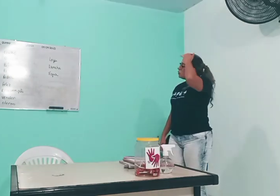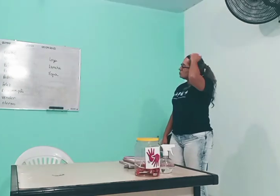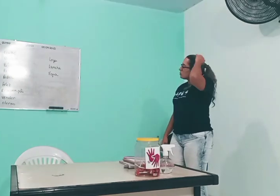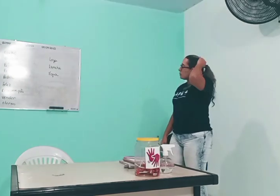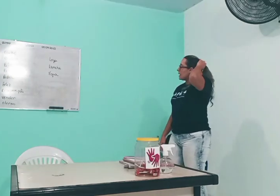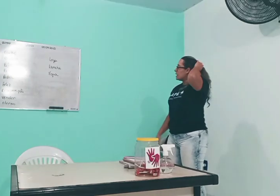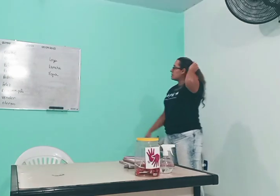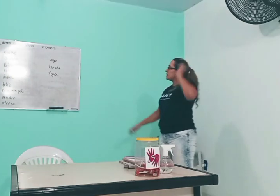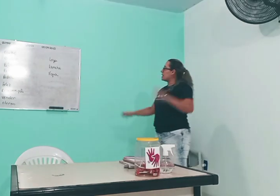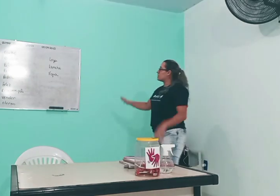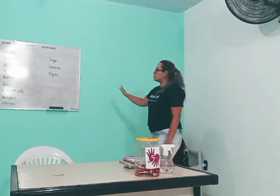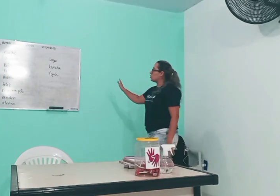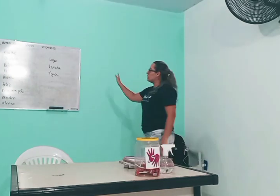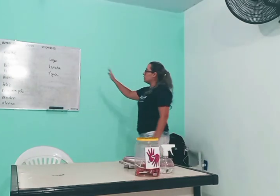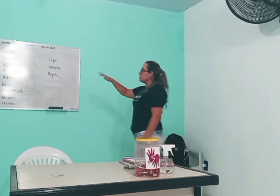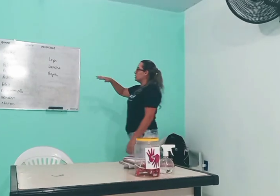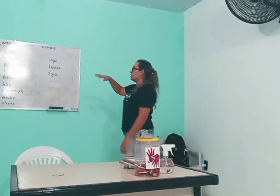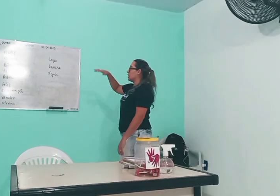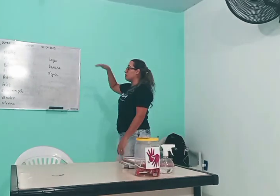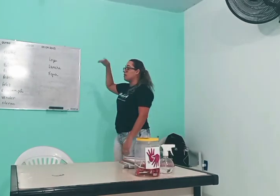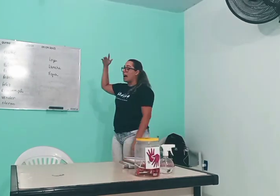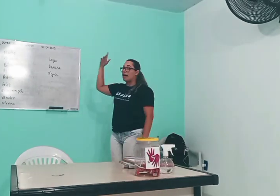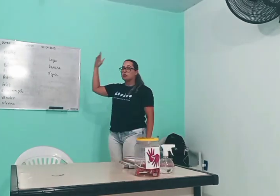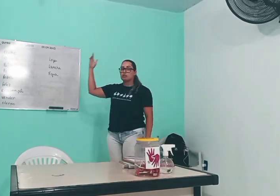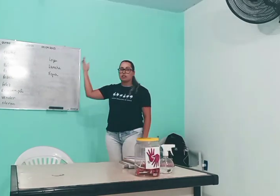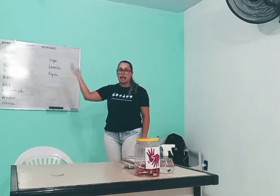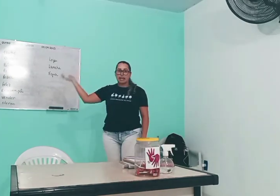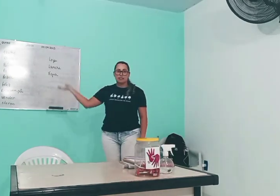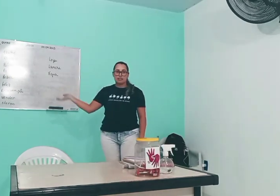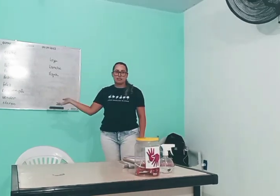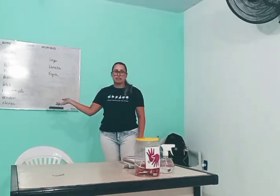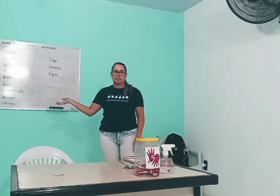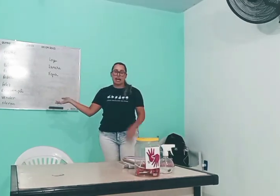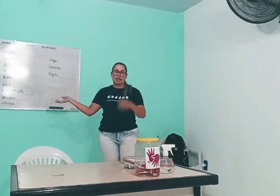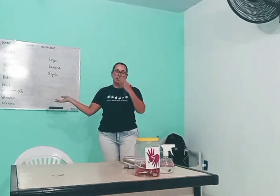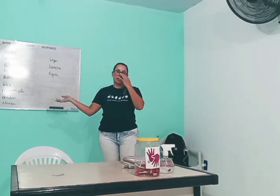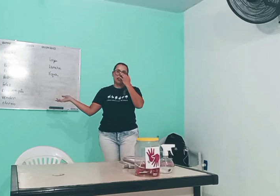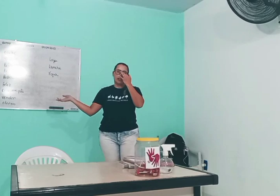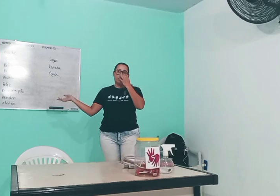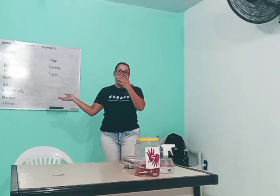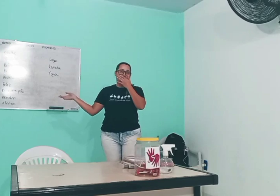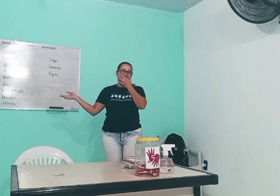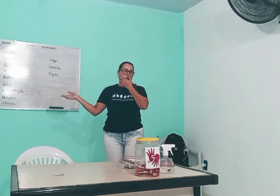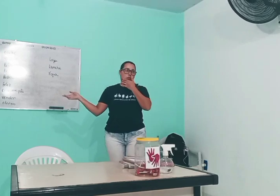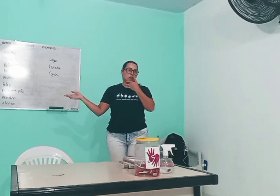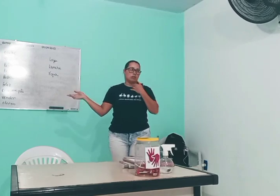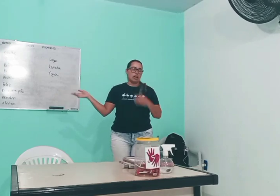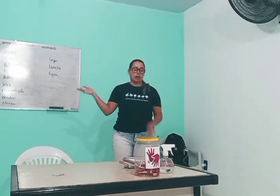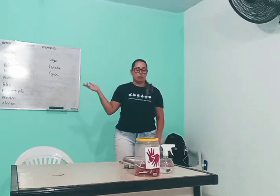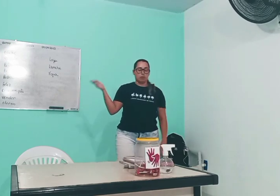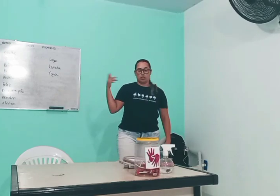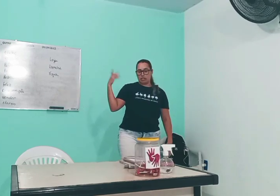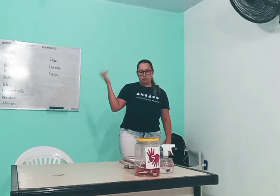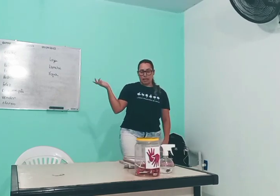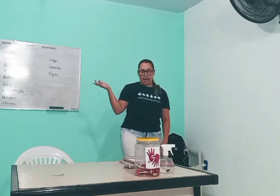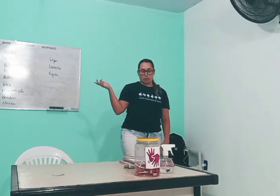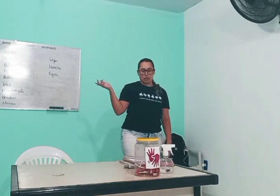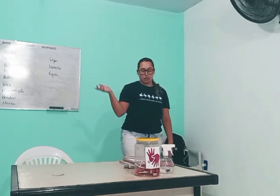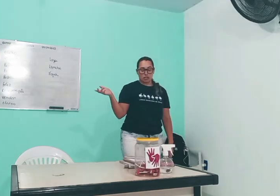Então, né, esses sinais eu escolhi, a gente tem vários sinais, tá, que eu poderia explicar aqui para